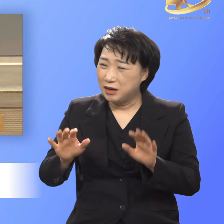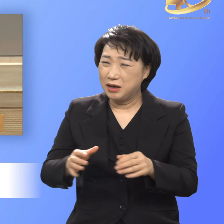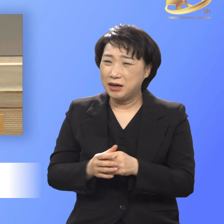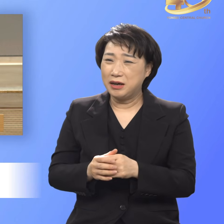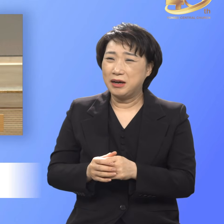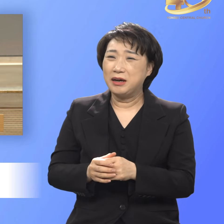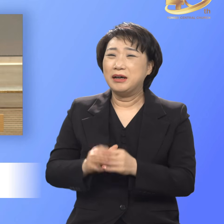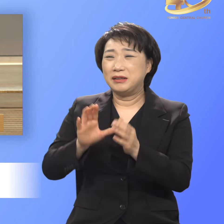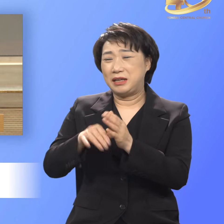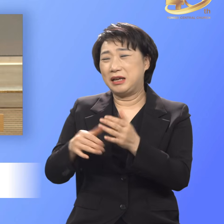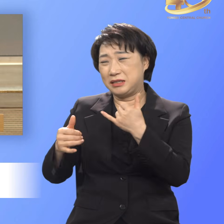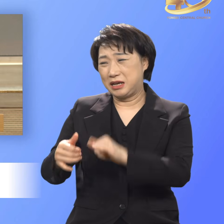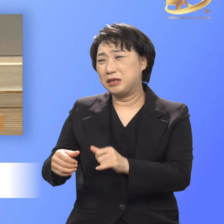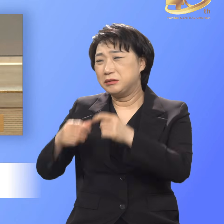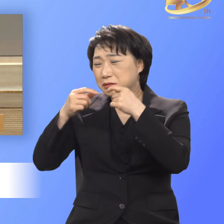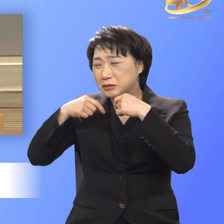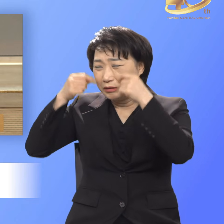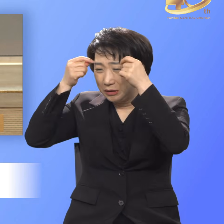끝났어.